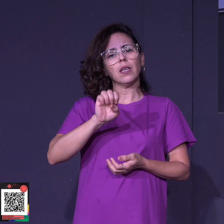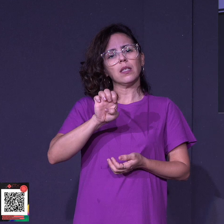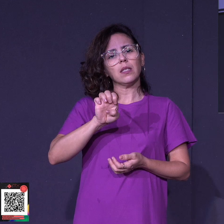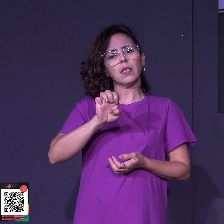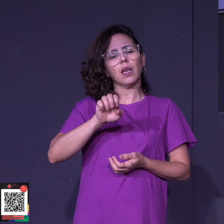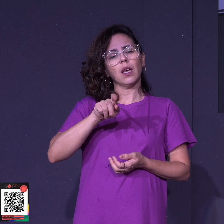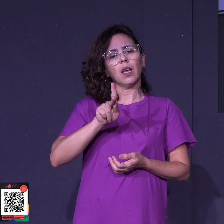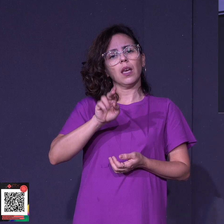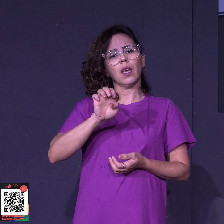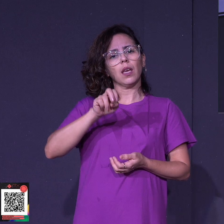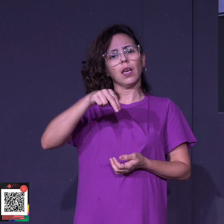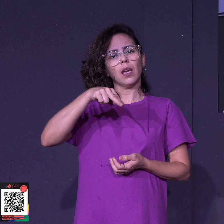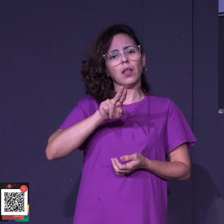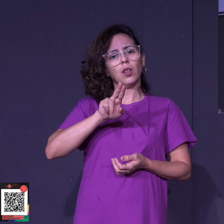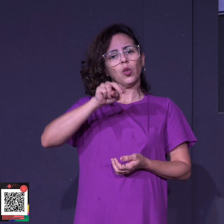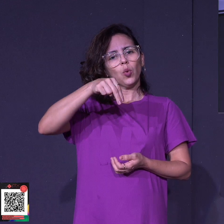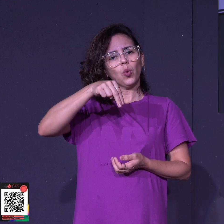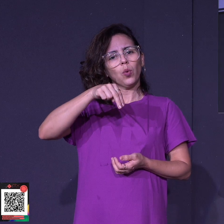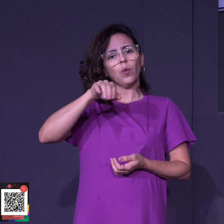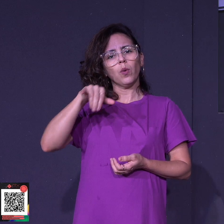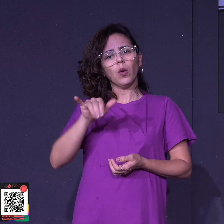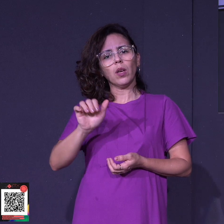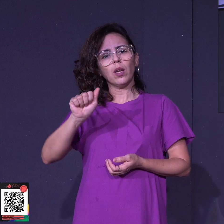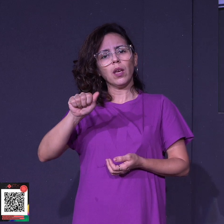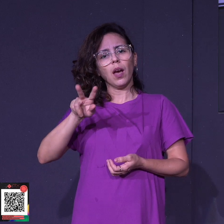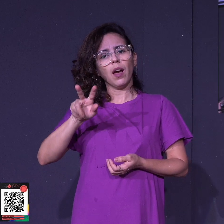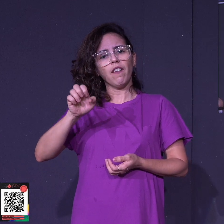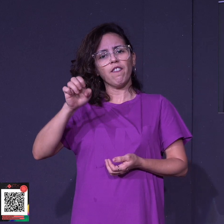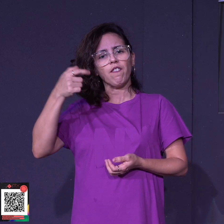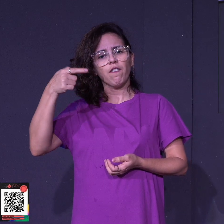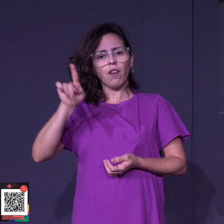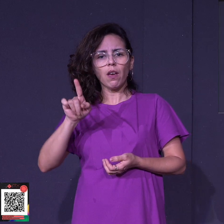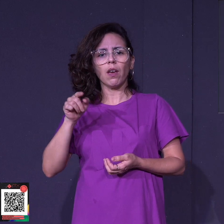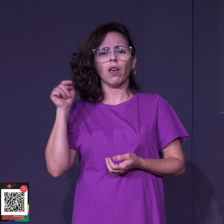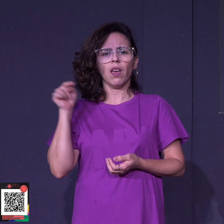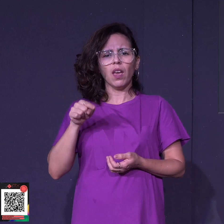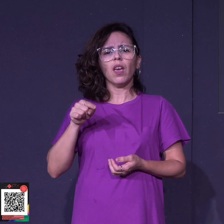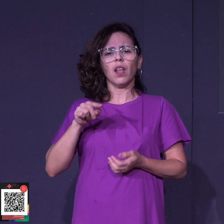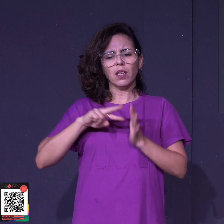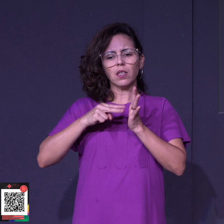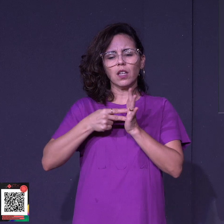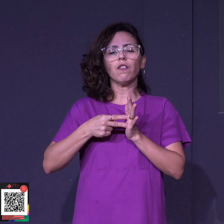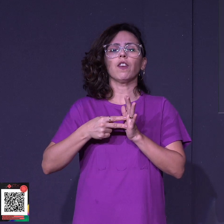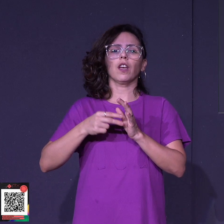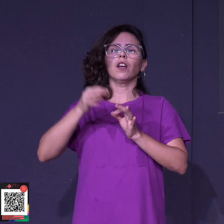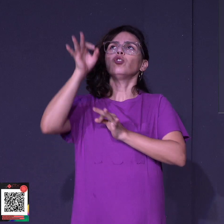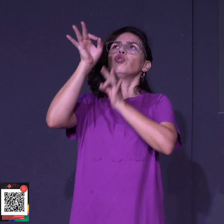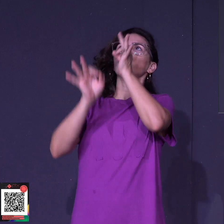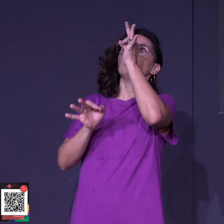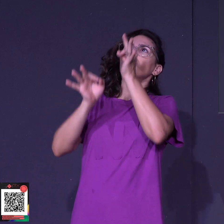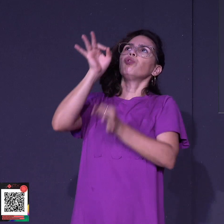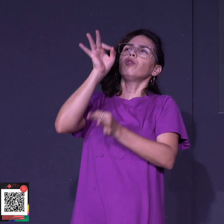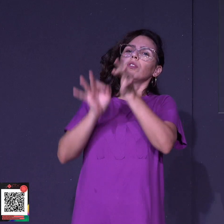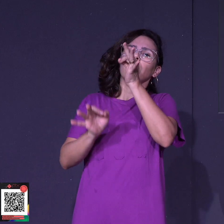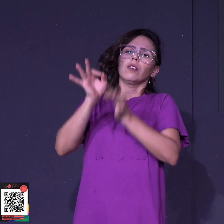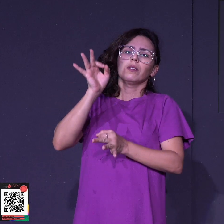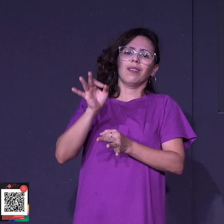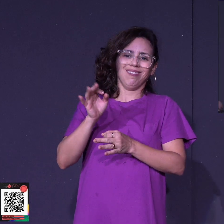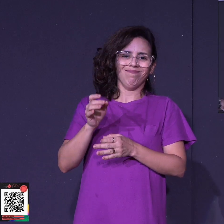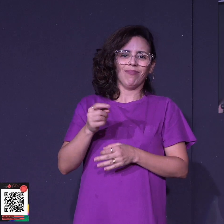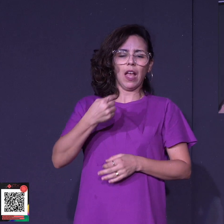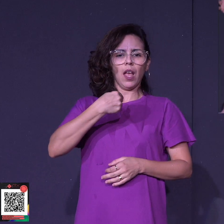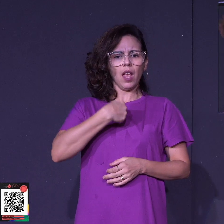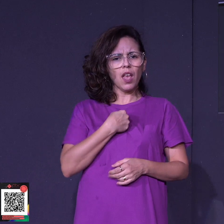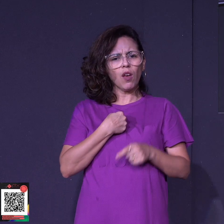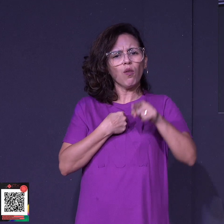Minha justiça é. Esse é o nosso Deus. Eu e você estamos presos ao tempo, no Cronos. O tempo de